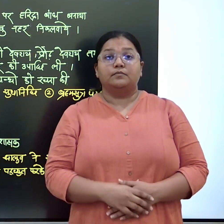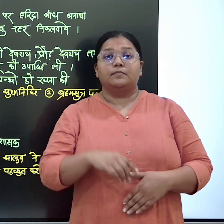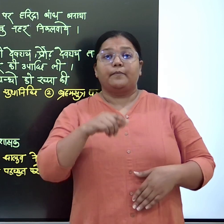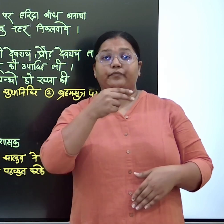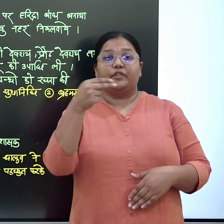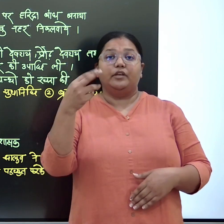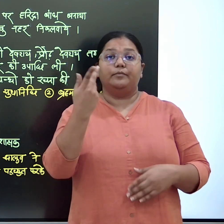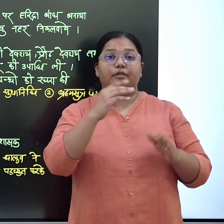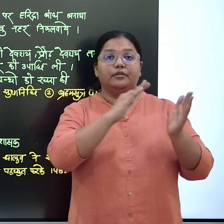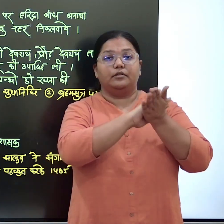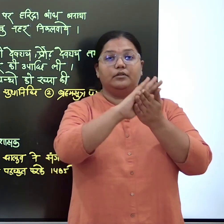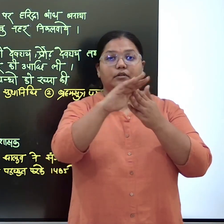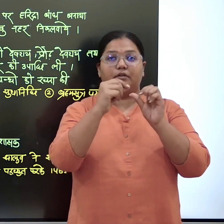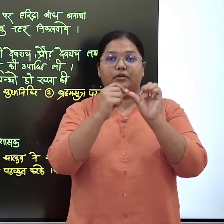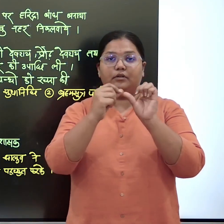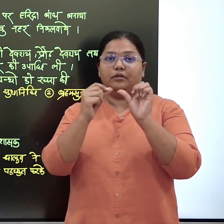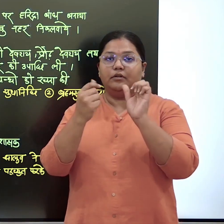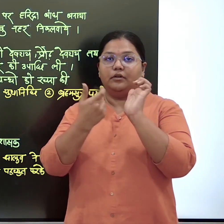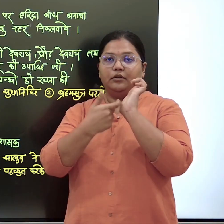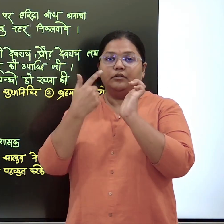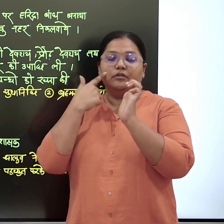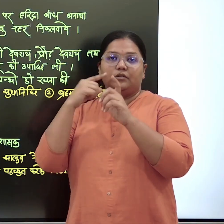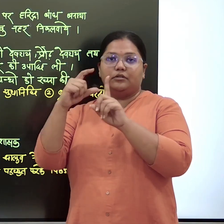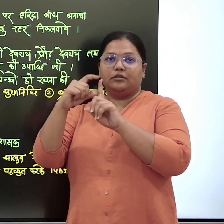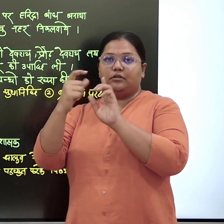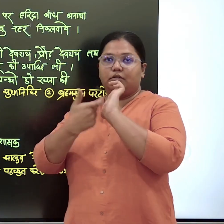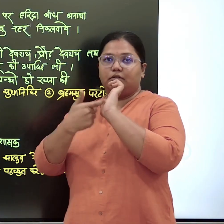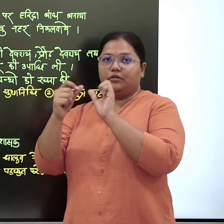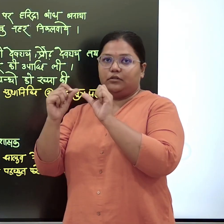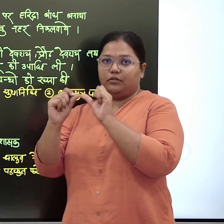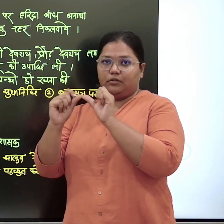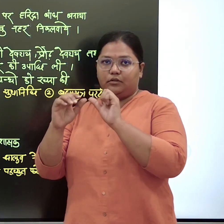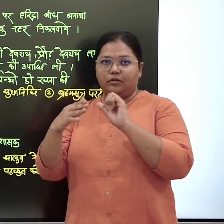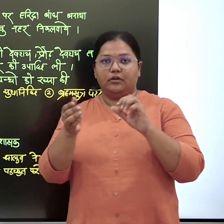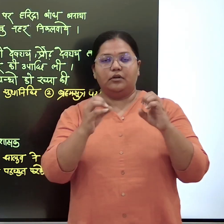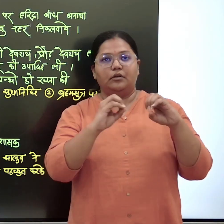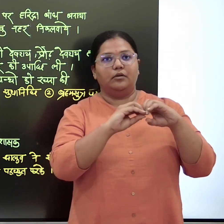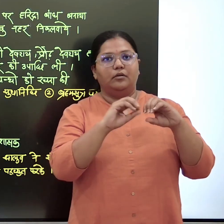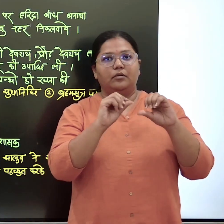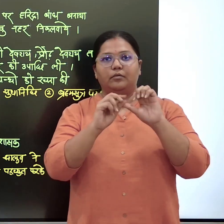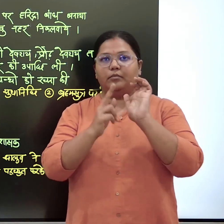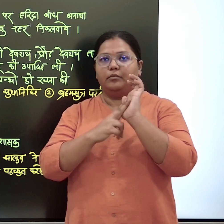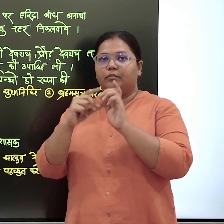है, तुंगभद्रा नदी पर हरिद्रा बांध बनाया